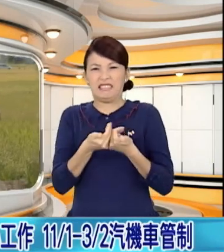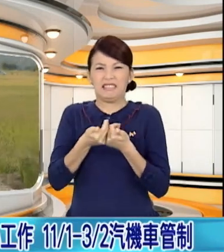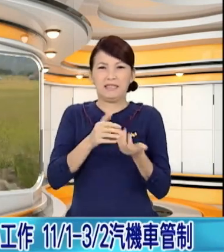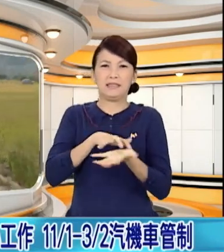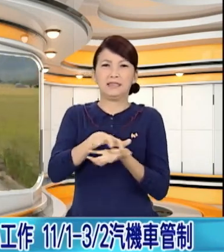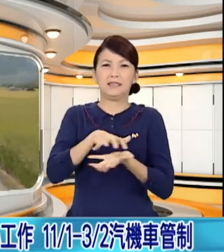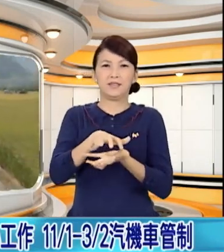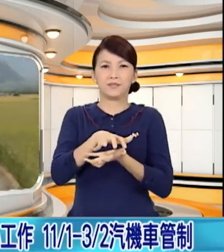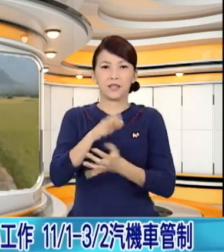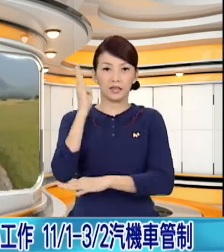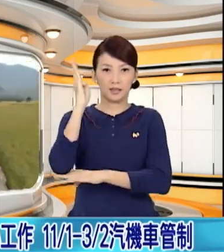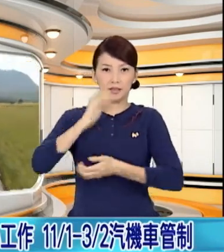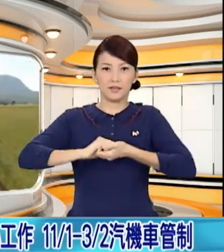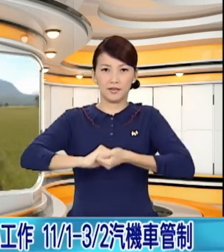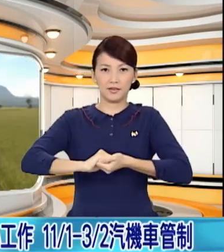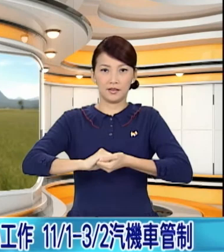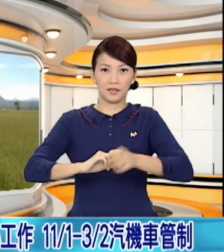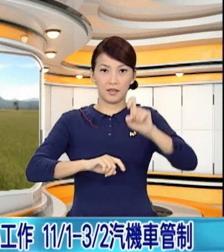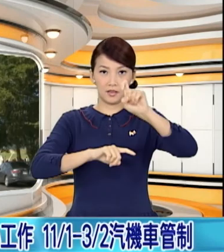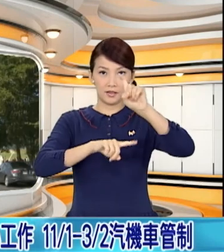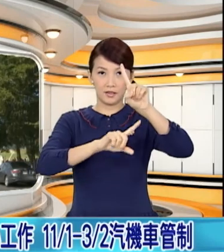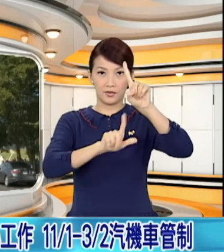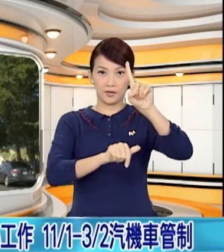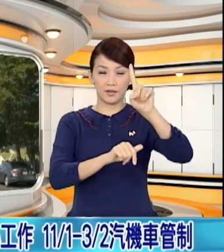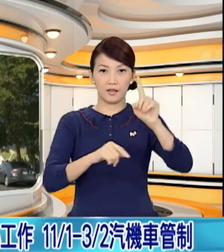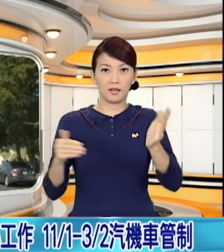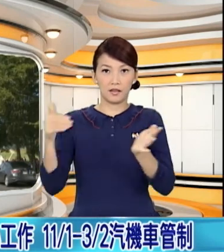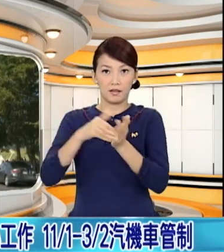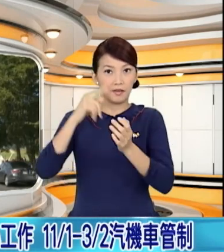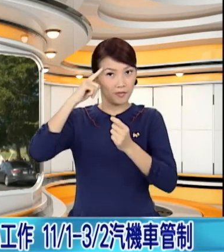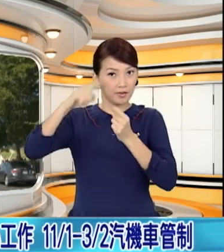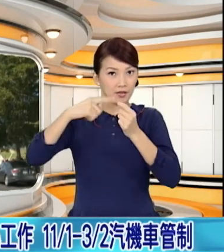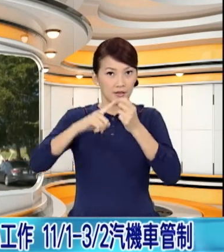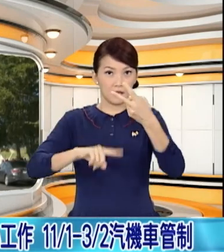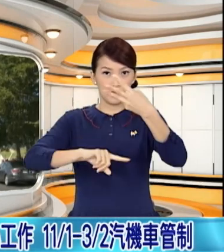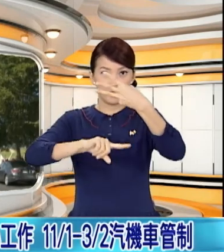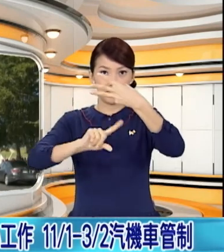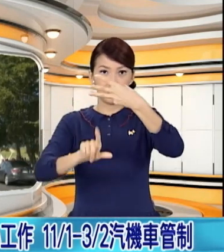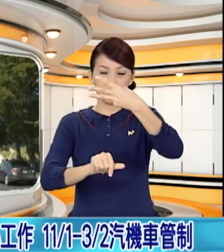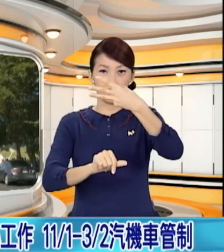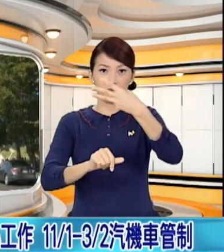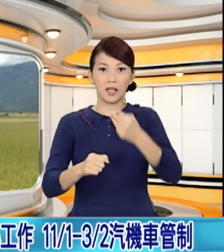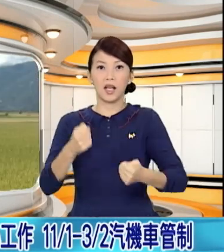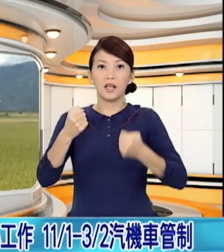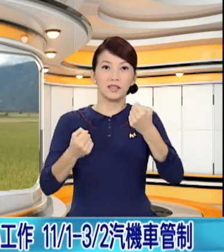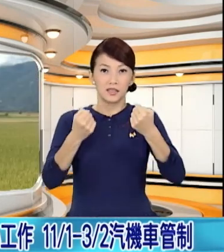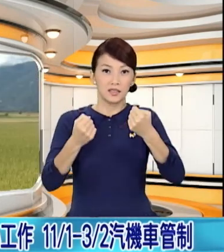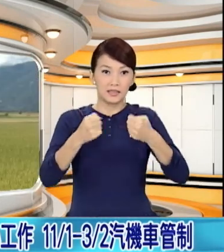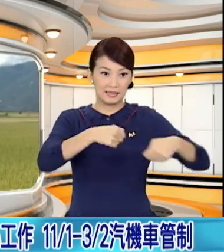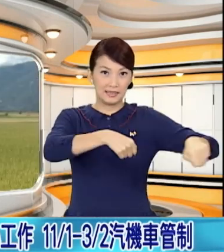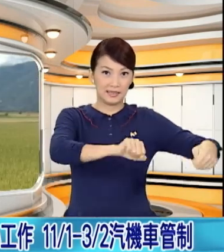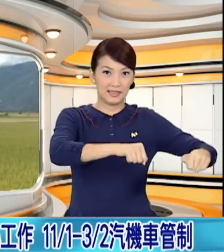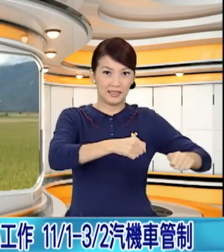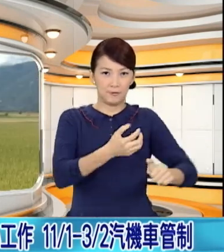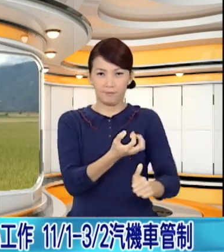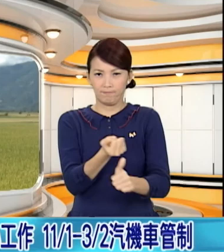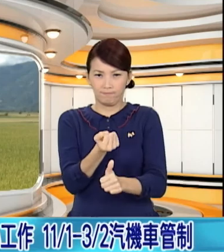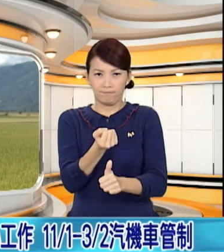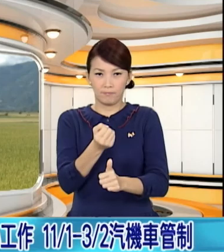直到明年的3月，要管制汽机车，让农民可以好好工作。